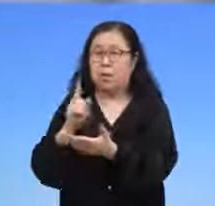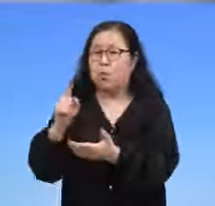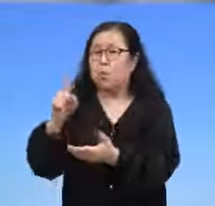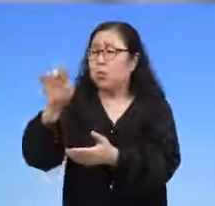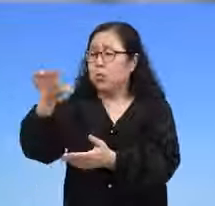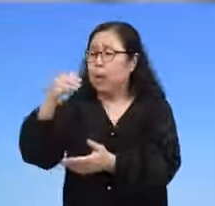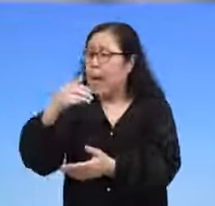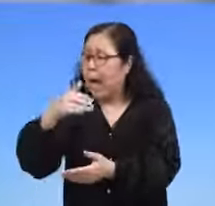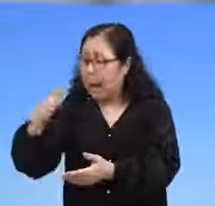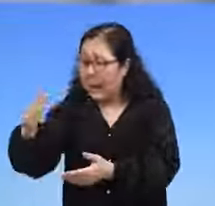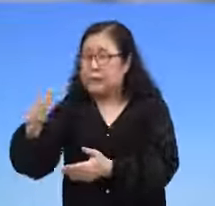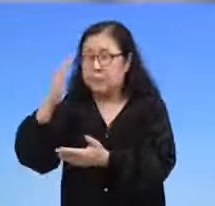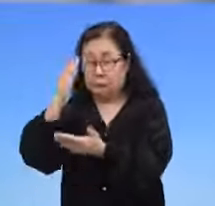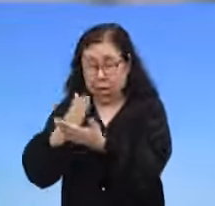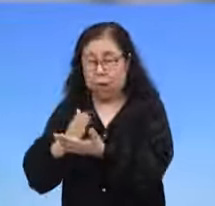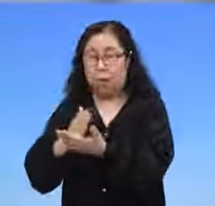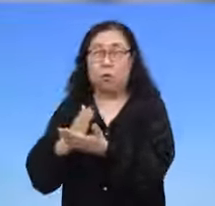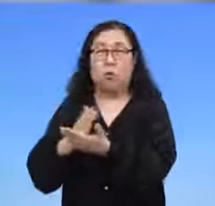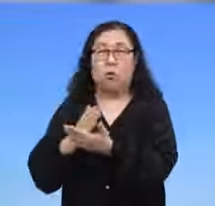겁니다.